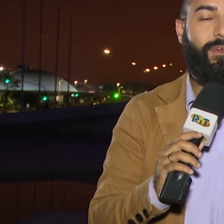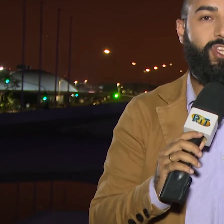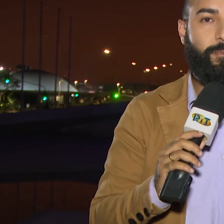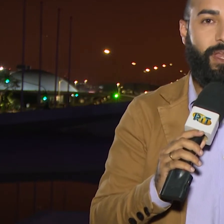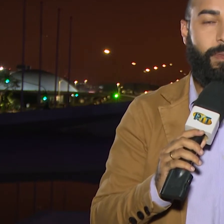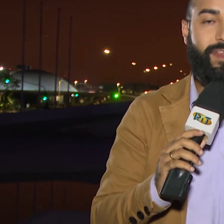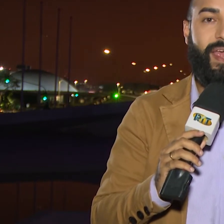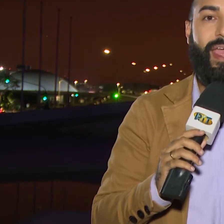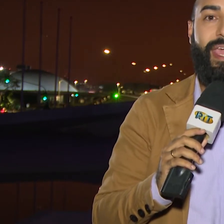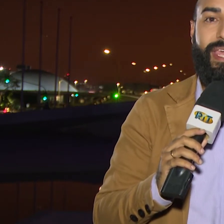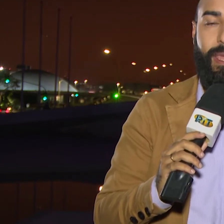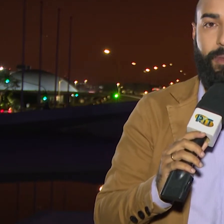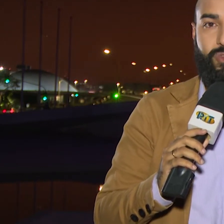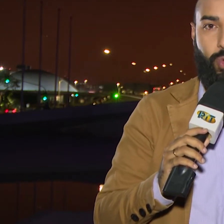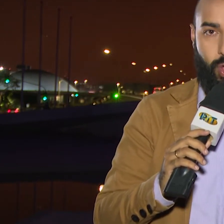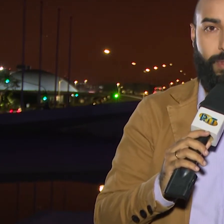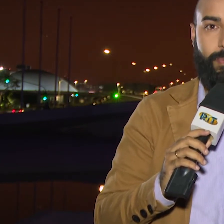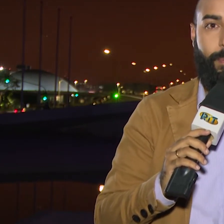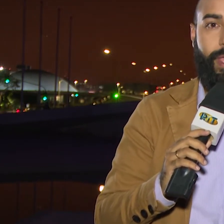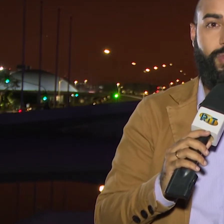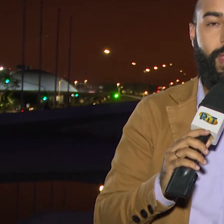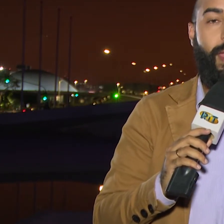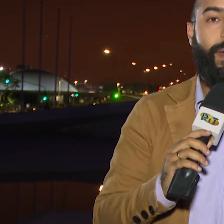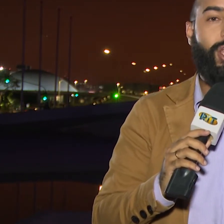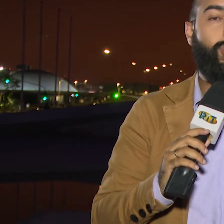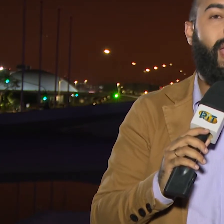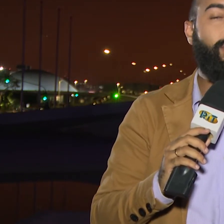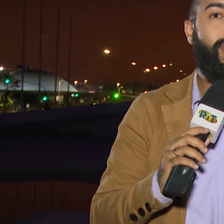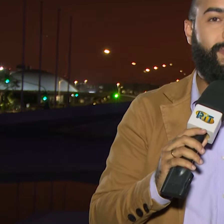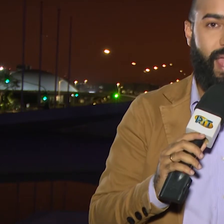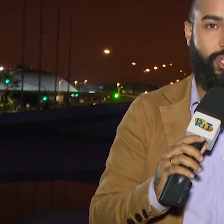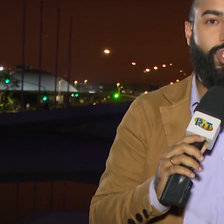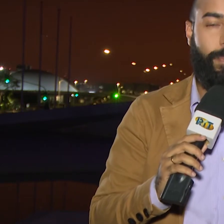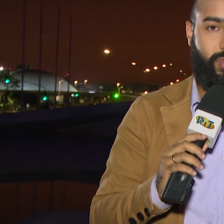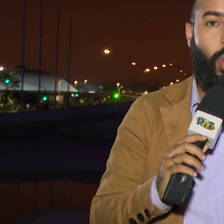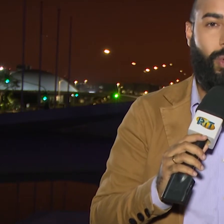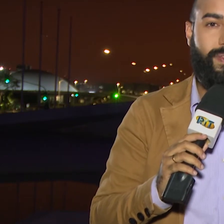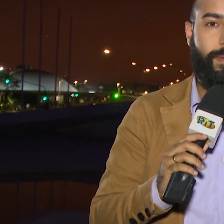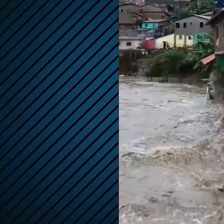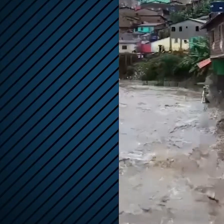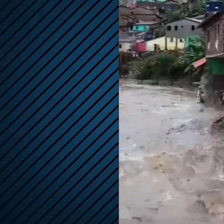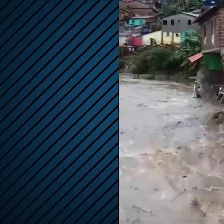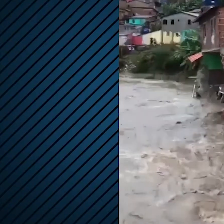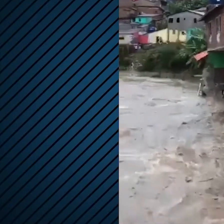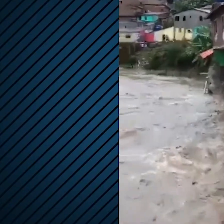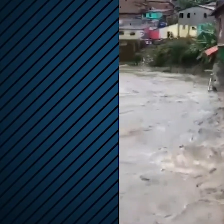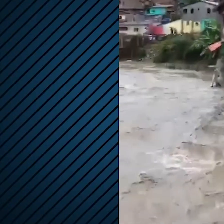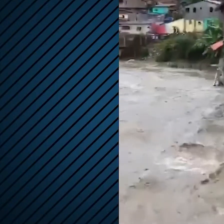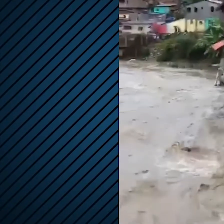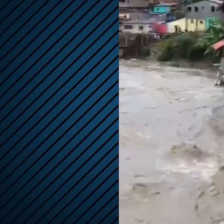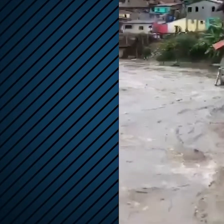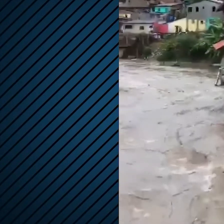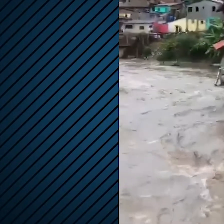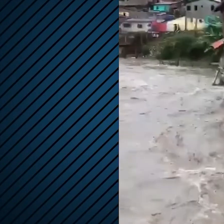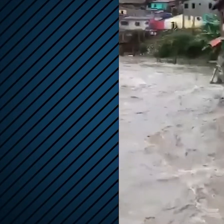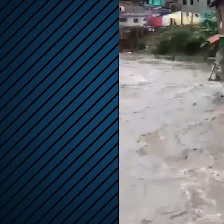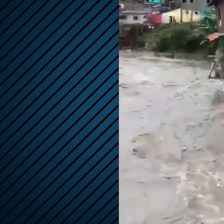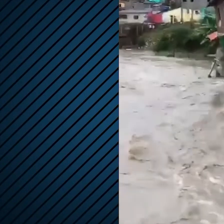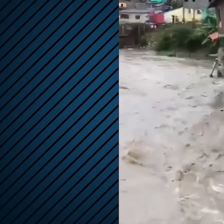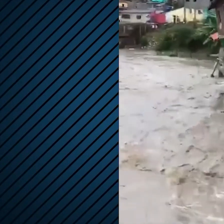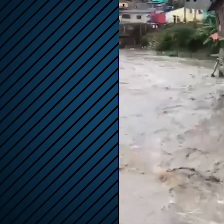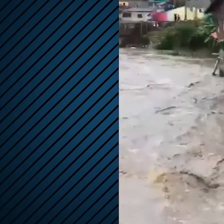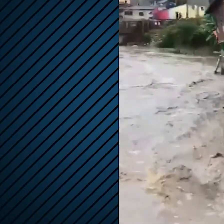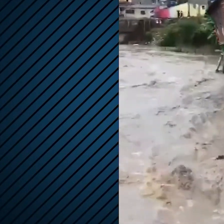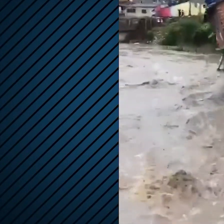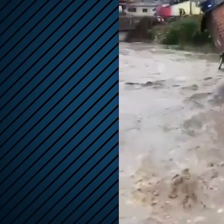Rocha também devem disponibilizar equipes do corpo de bombeiros para ajudar no resgate de pessoas este vídeo mostra que a força da